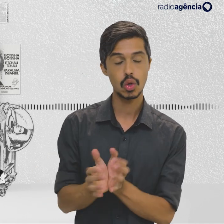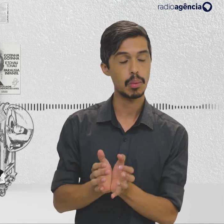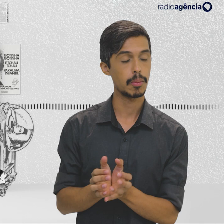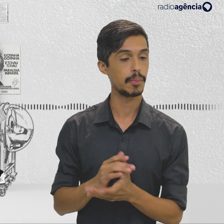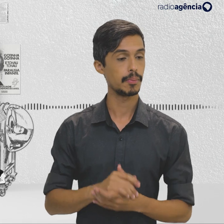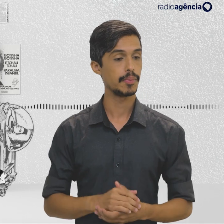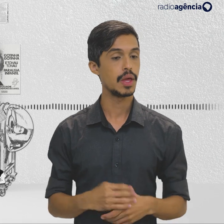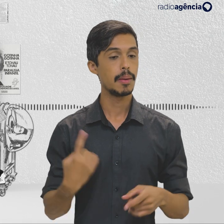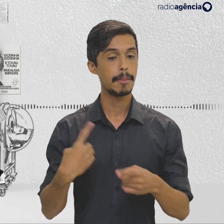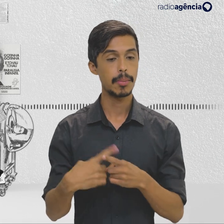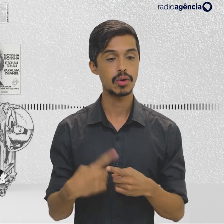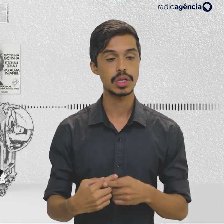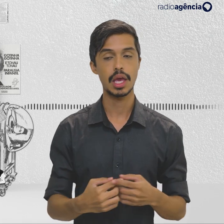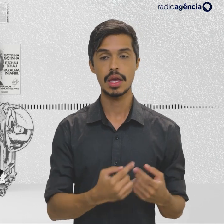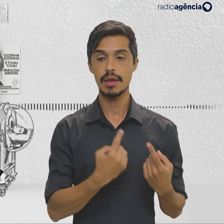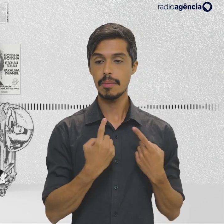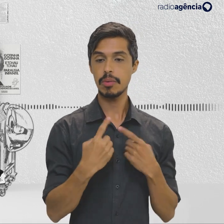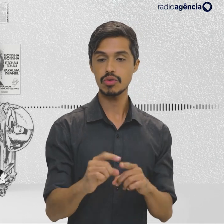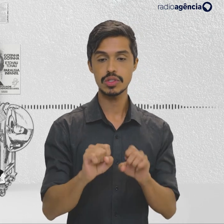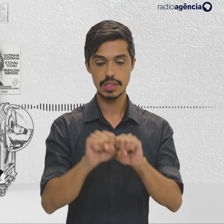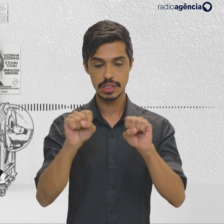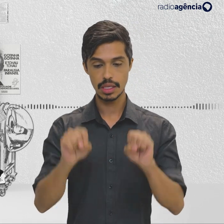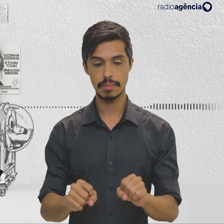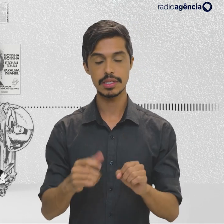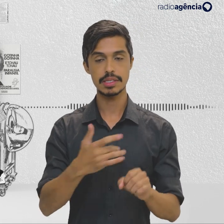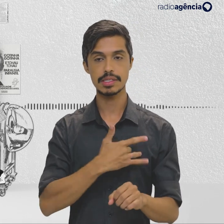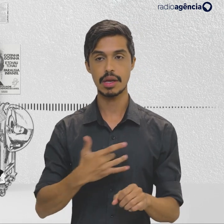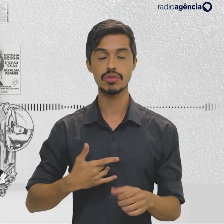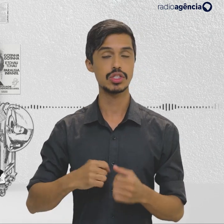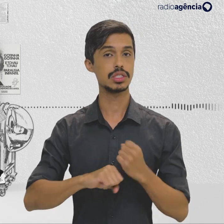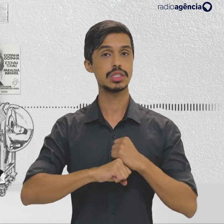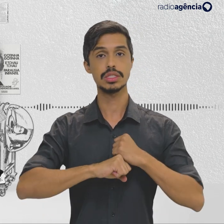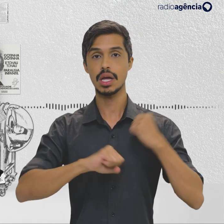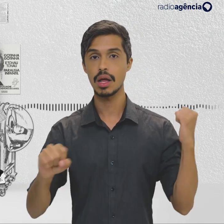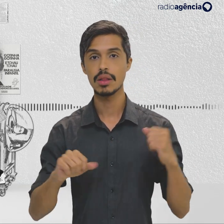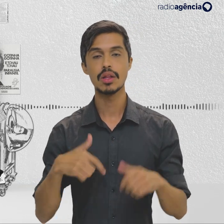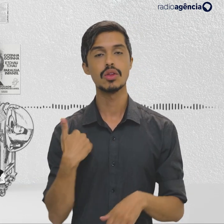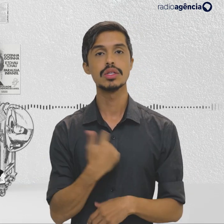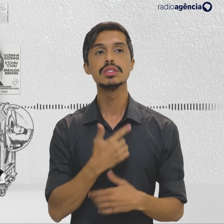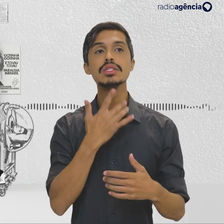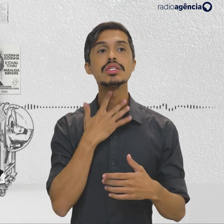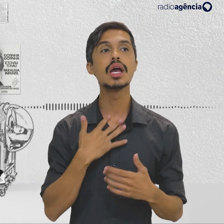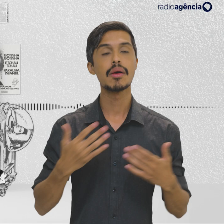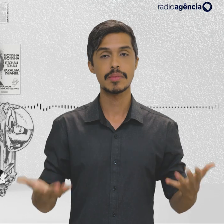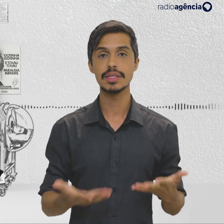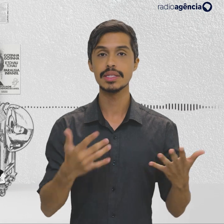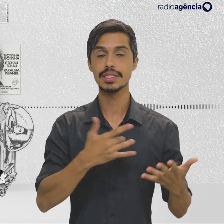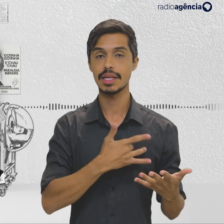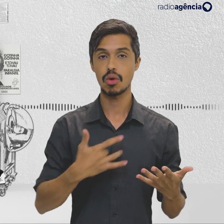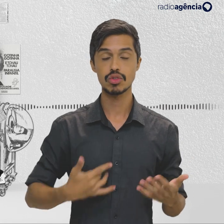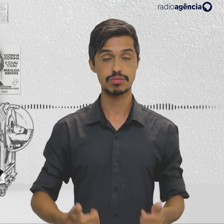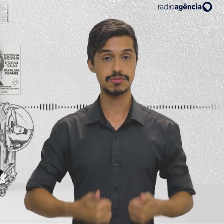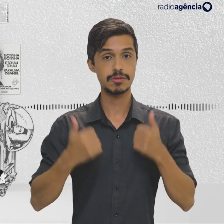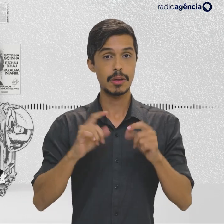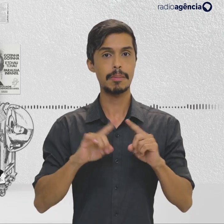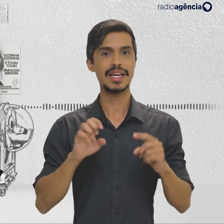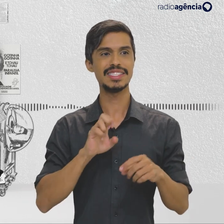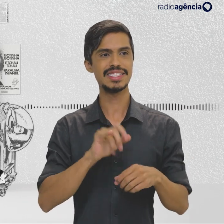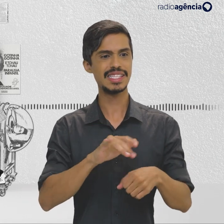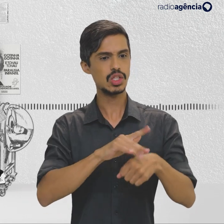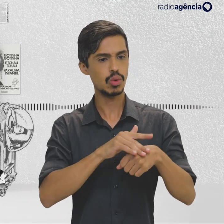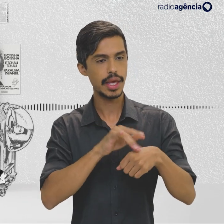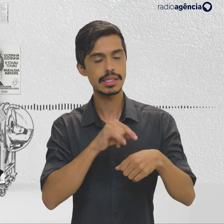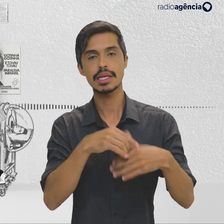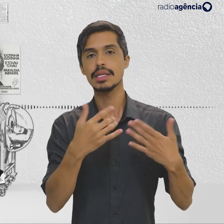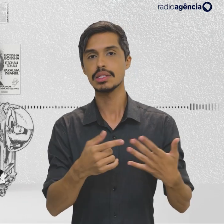coletiva porque o impacto pro sistema de saúde é imenso nós queremos o bem-estar das pessoas mas a situação de